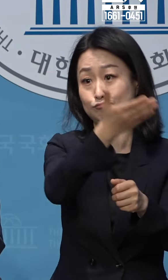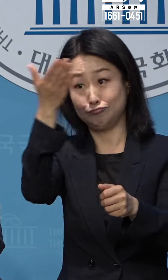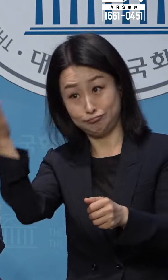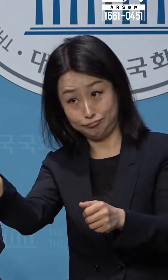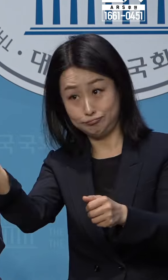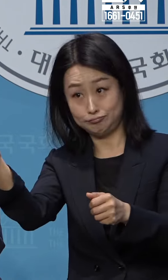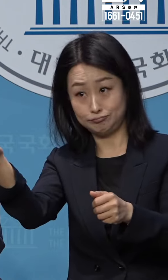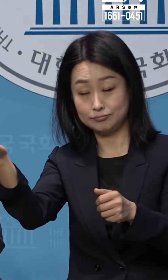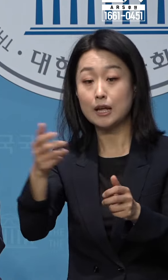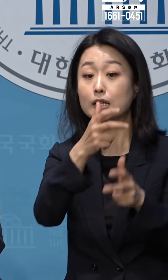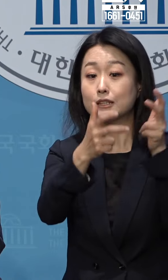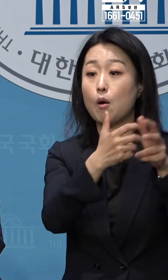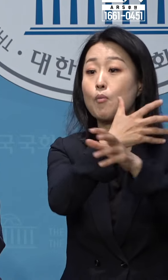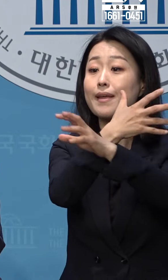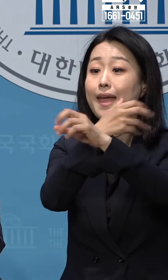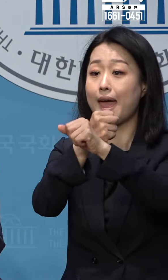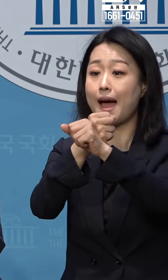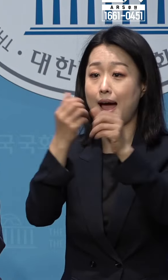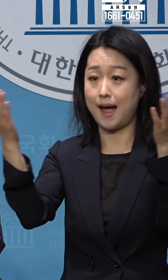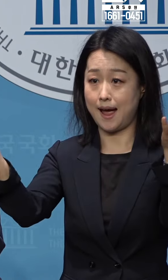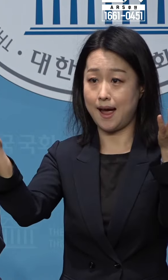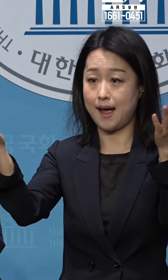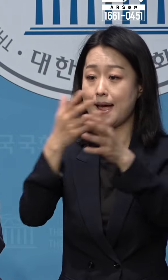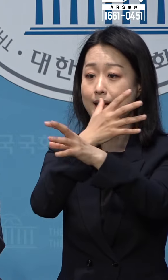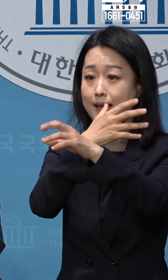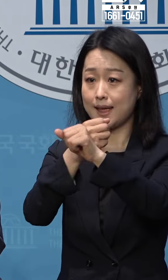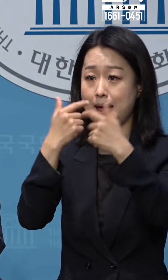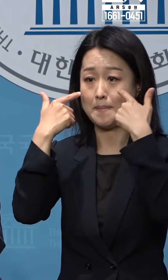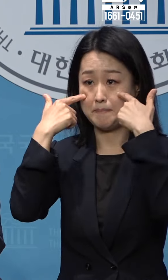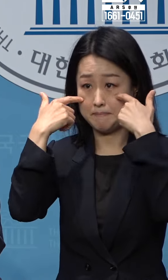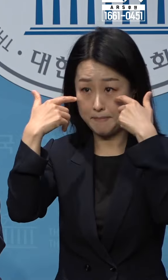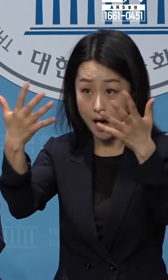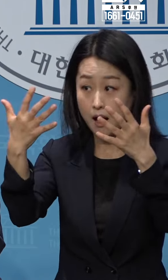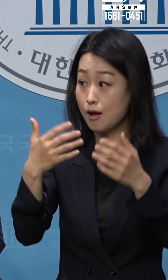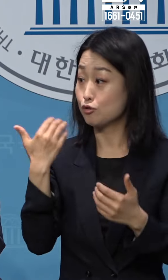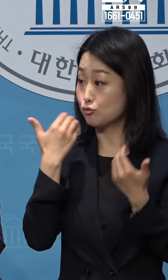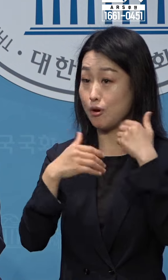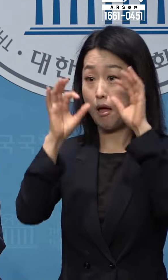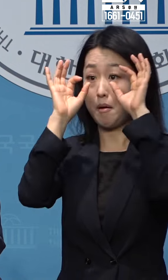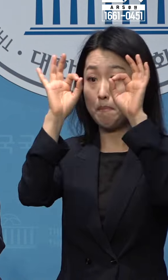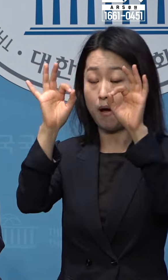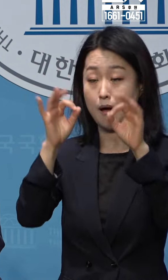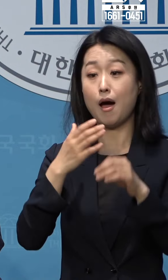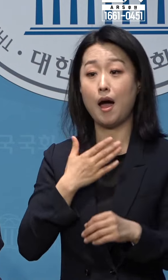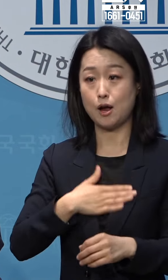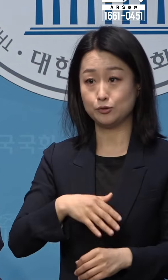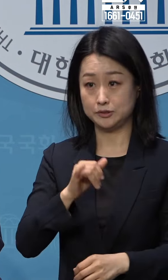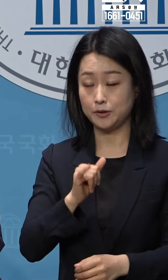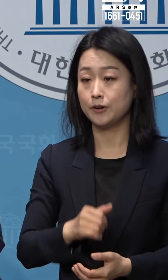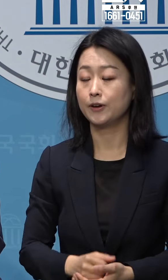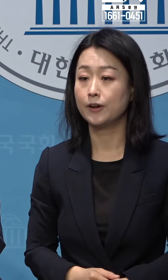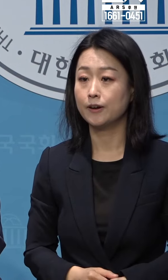이간 사공 계약이 이루어졌을 것임은 누가 보더라도 명백합니다